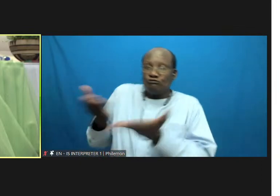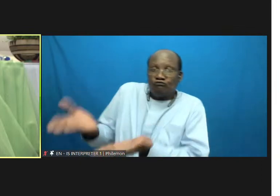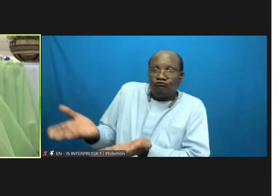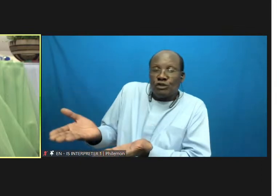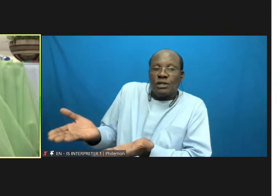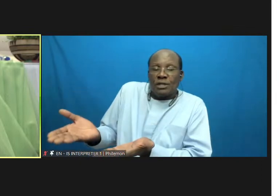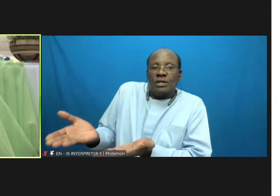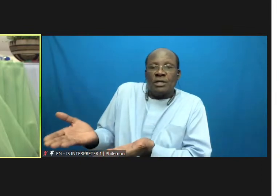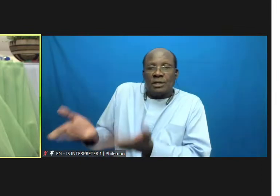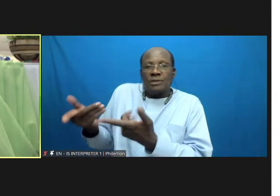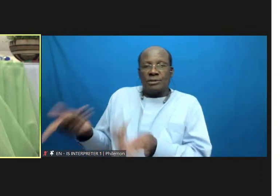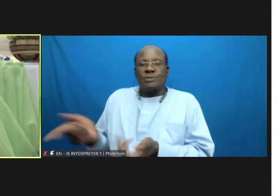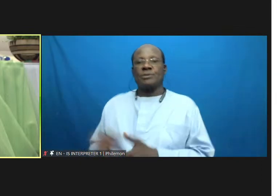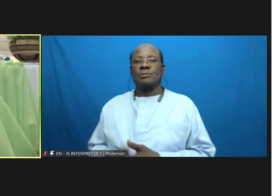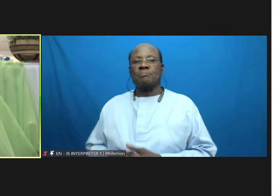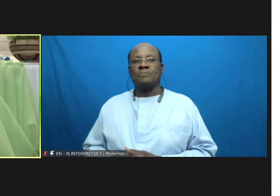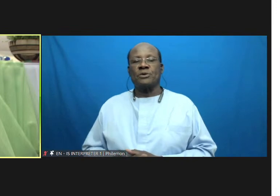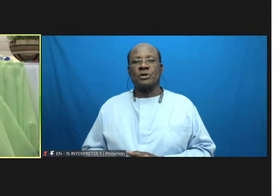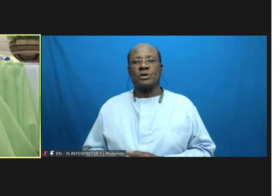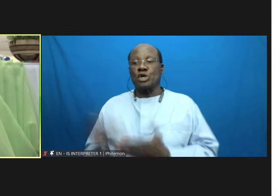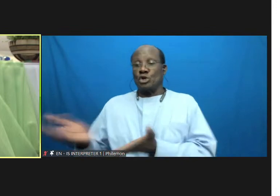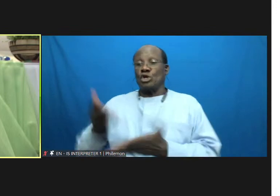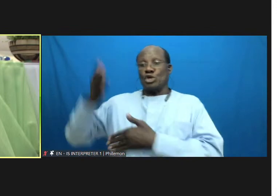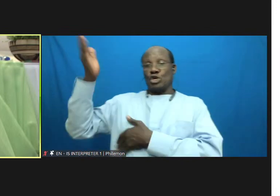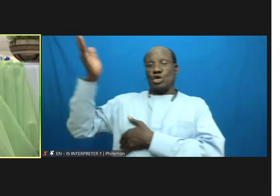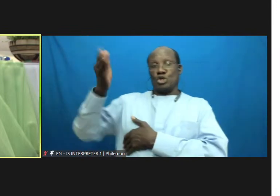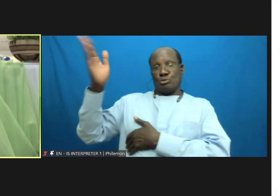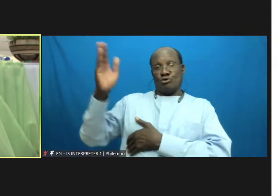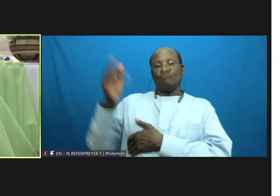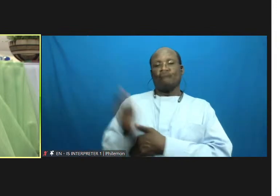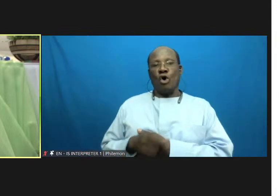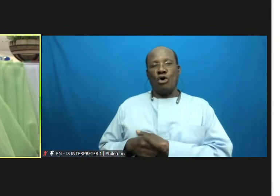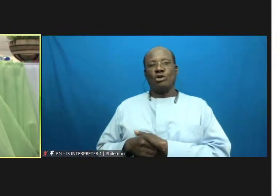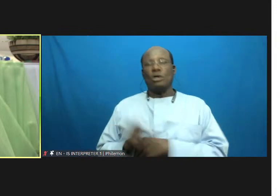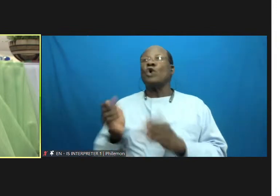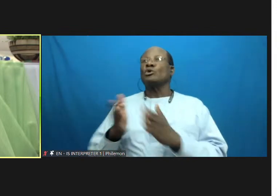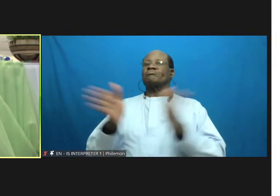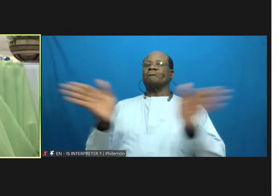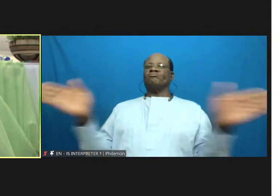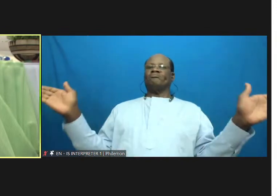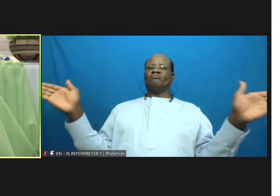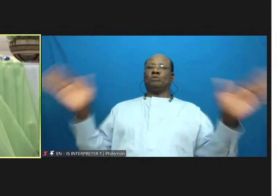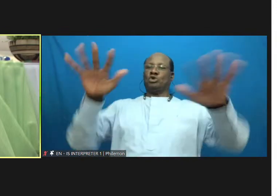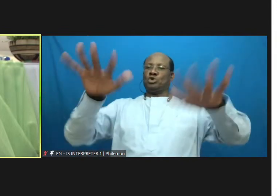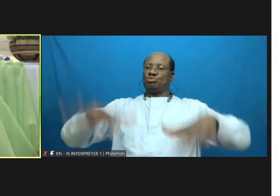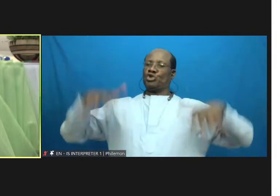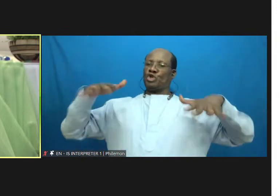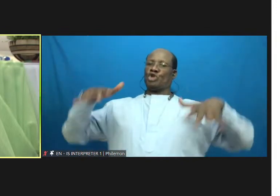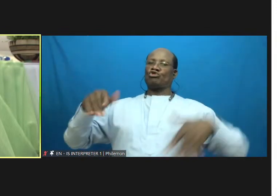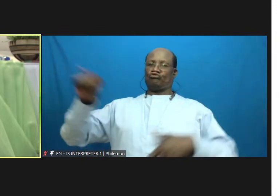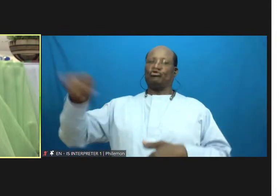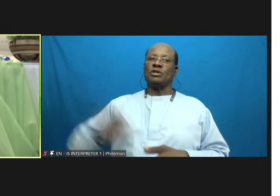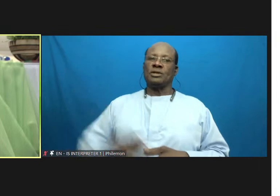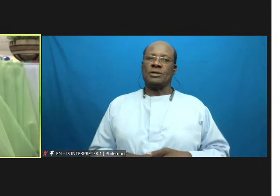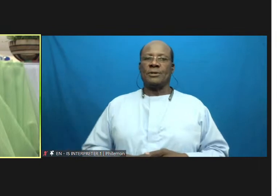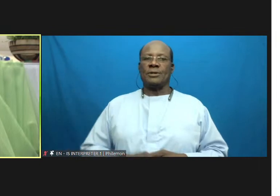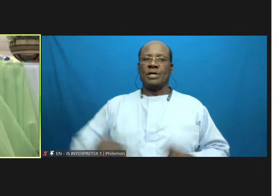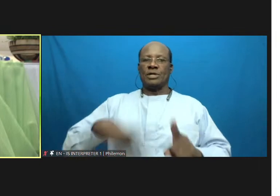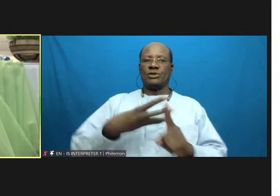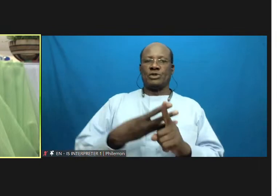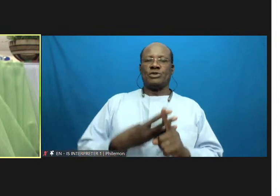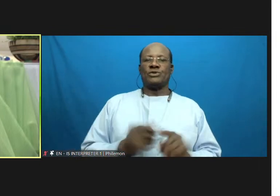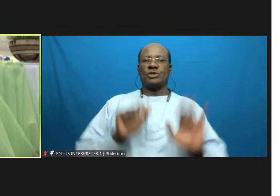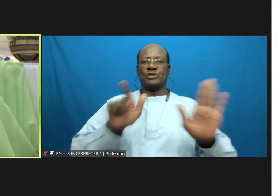session sur l'ODD 17 sur les partenariats. Merci Jean-Paul et merci le